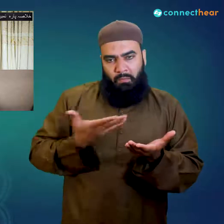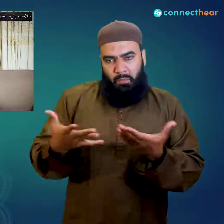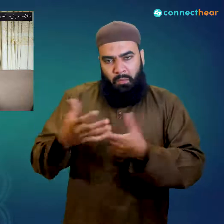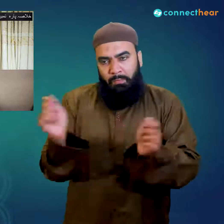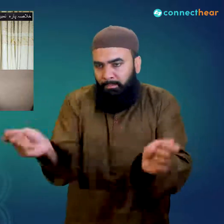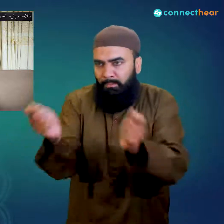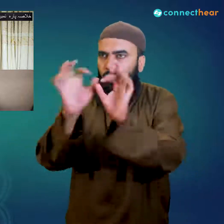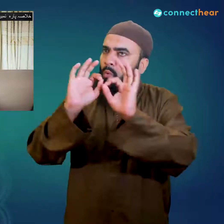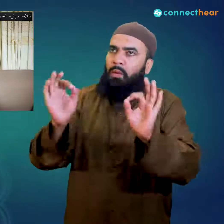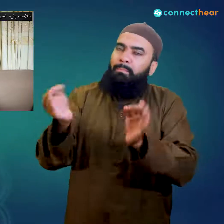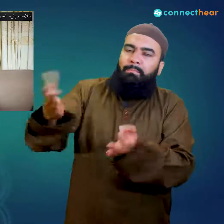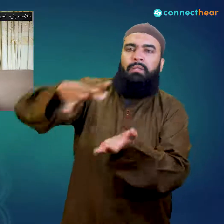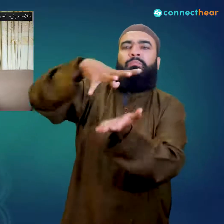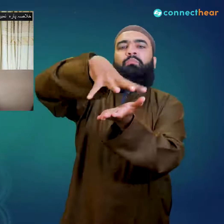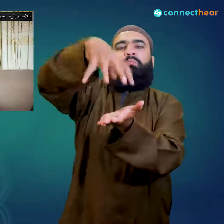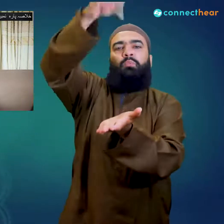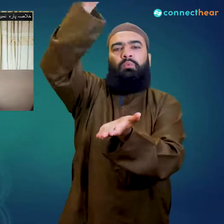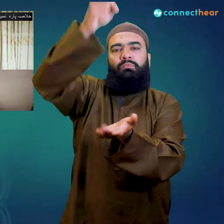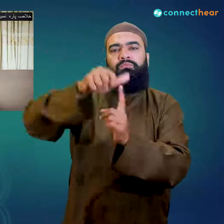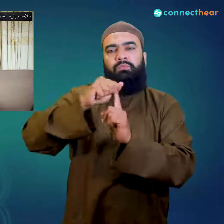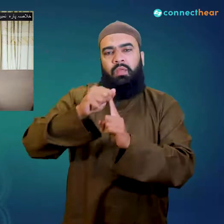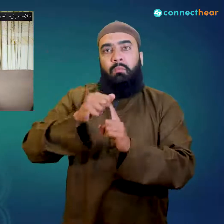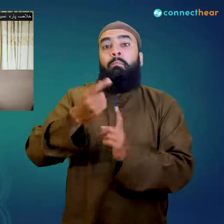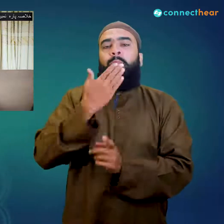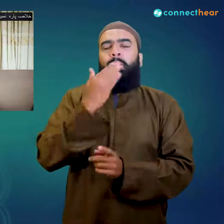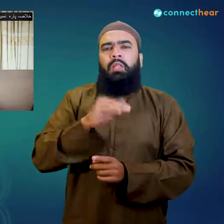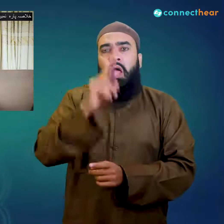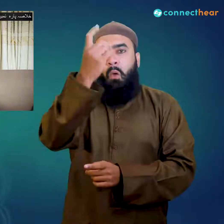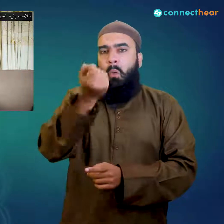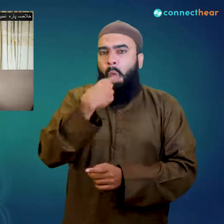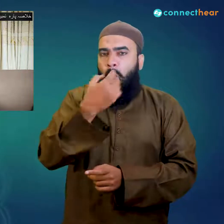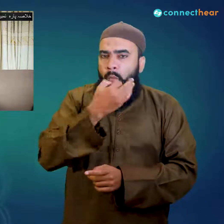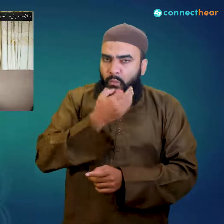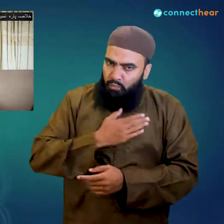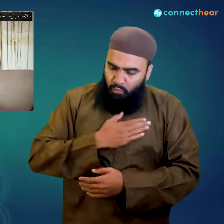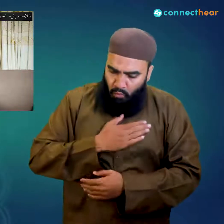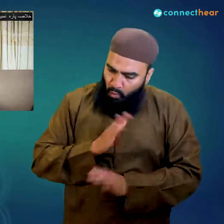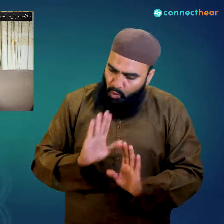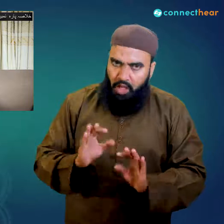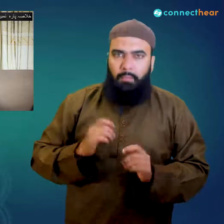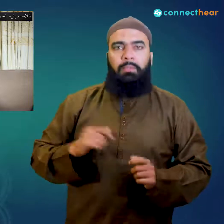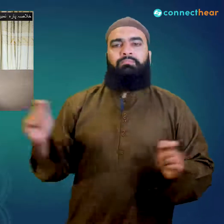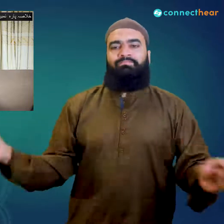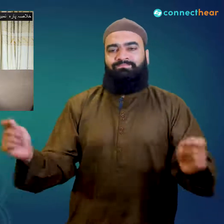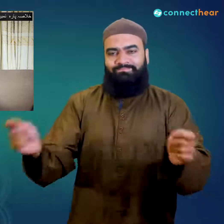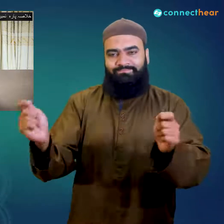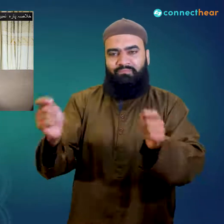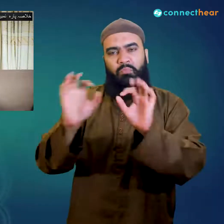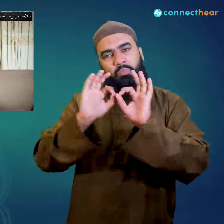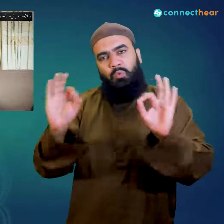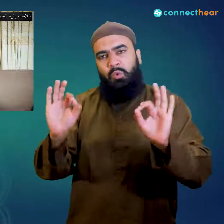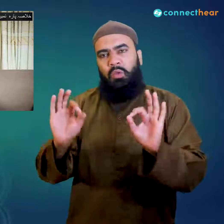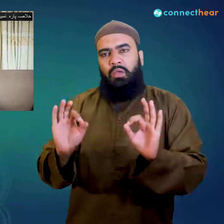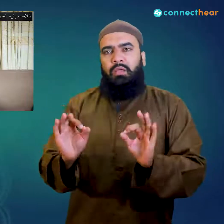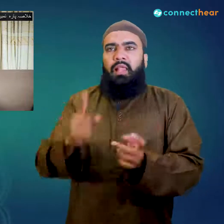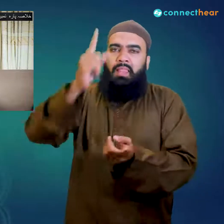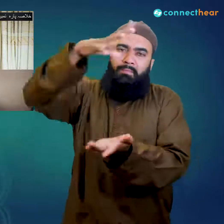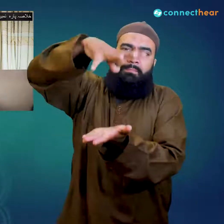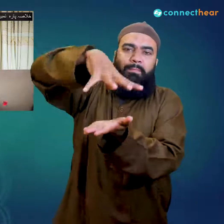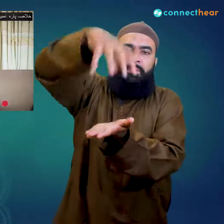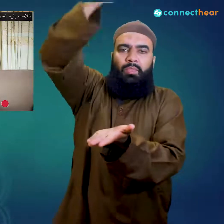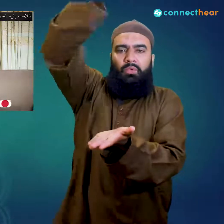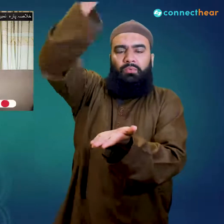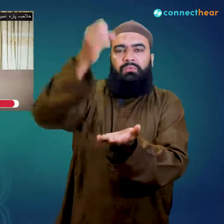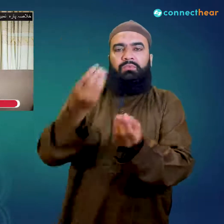رب ہم سے اس کام کو قبول کر لیجئے، یعنی آپ کے حکم کی تعمیل ہم سے ہو گئی، اب اس کام کو اپنے حق